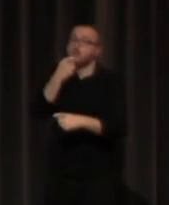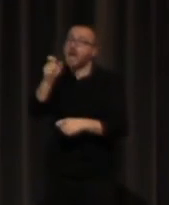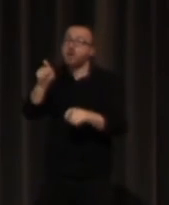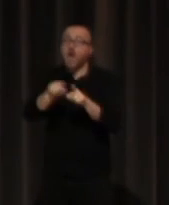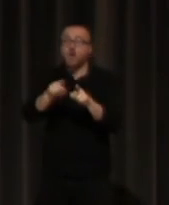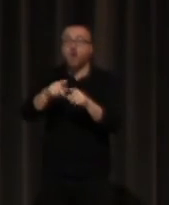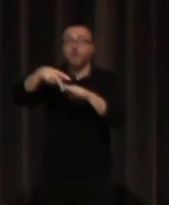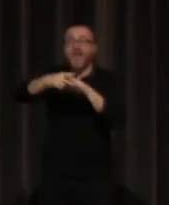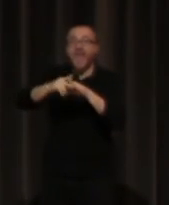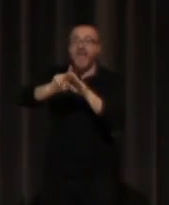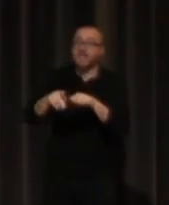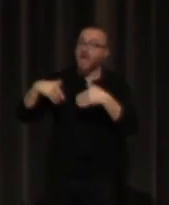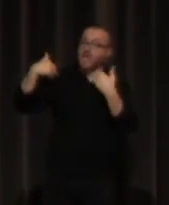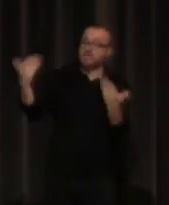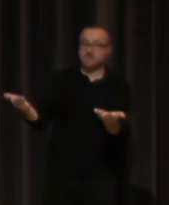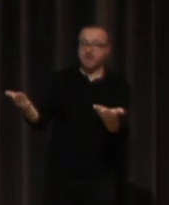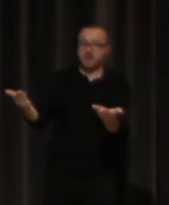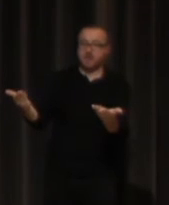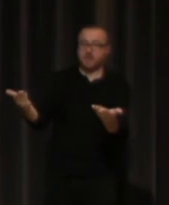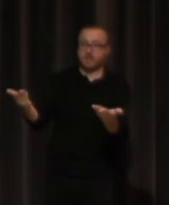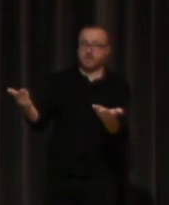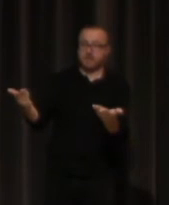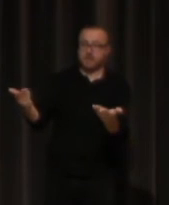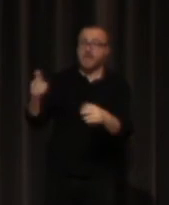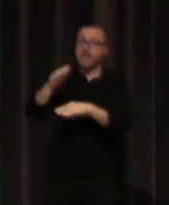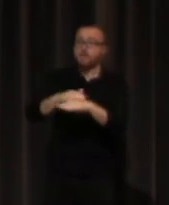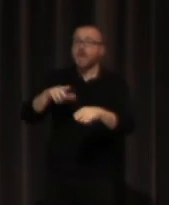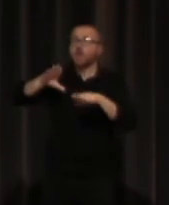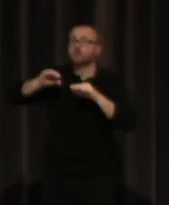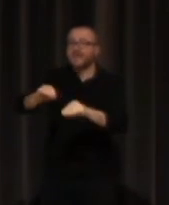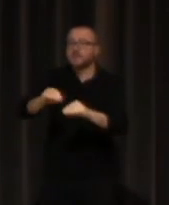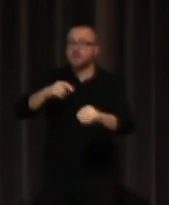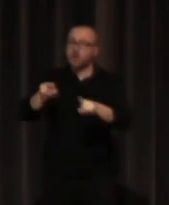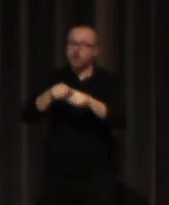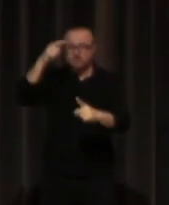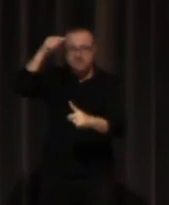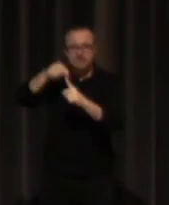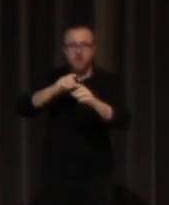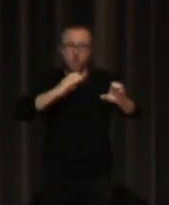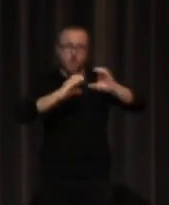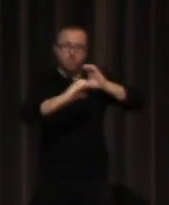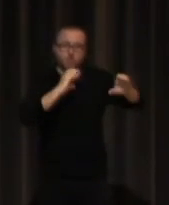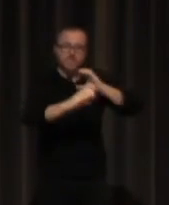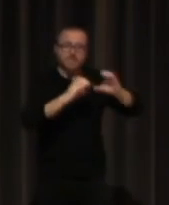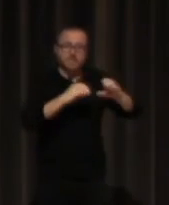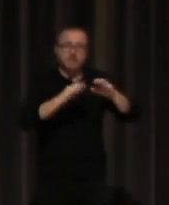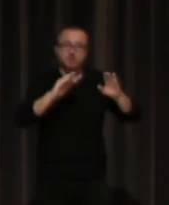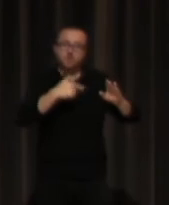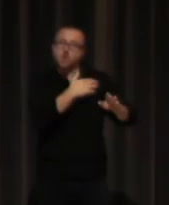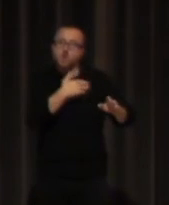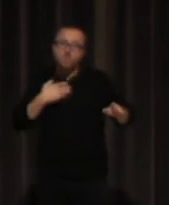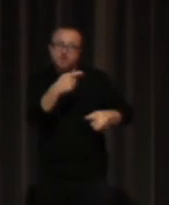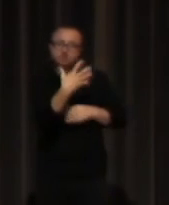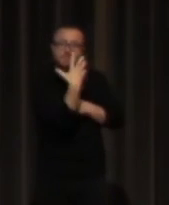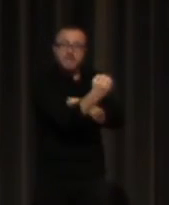que sempre estem davant d'un intent de comunicació. Volem ser entesos, però no sabem si ho serem.